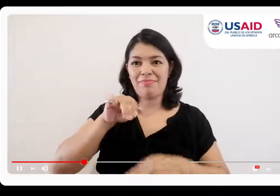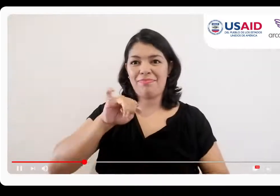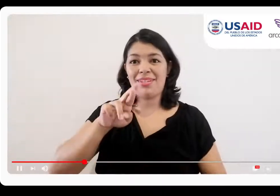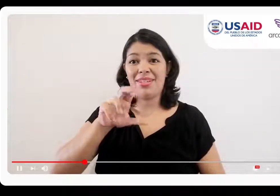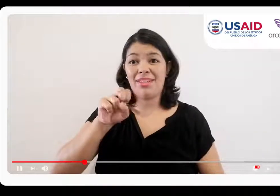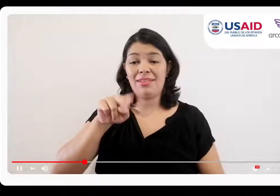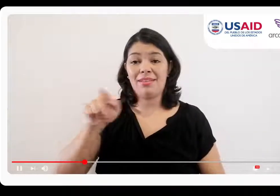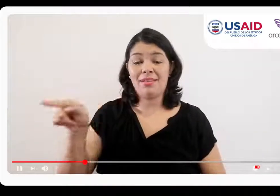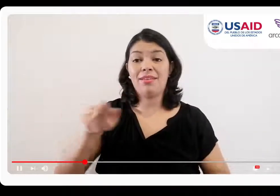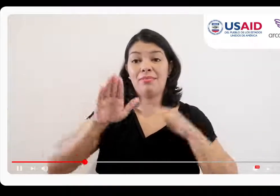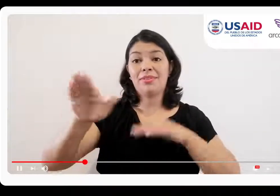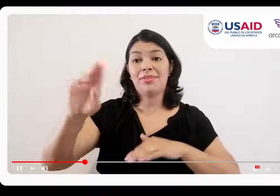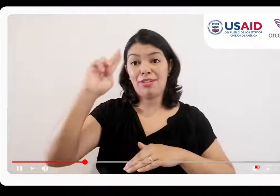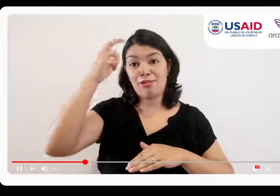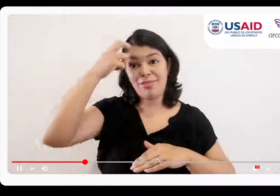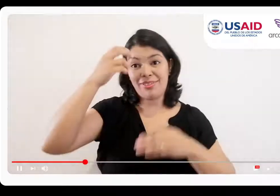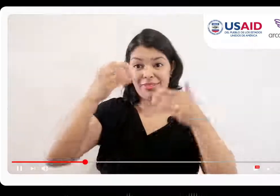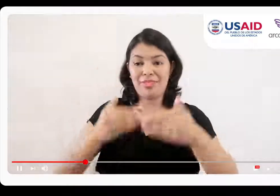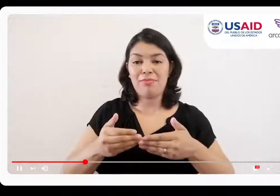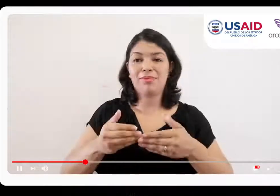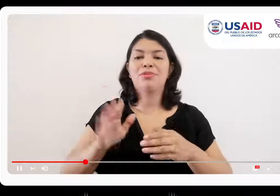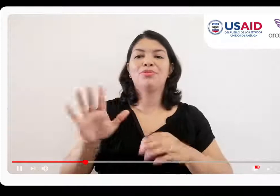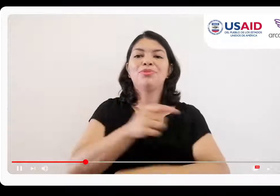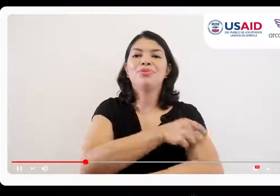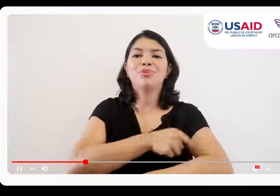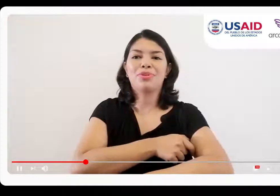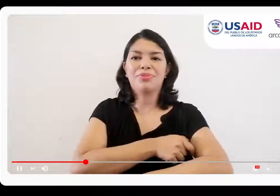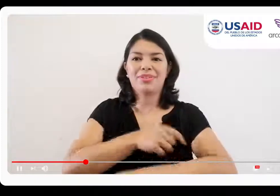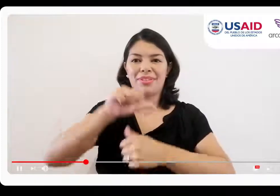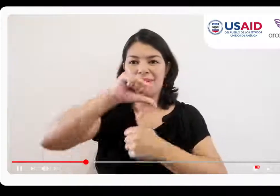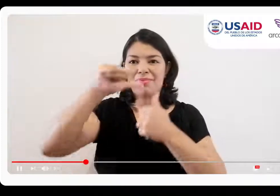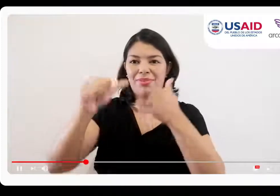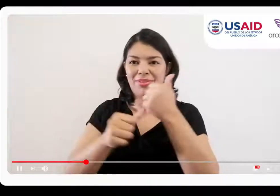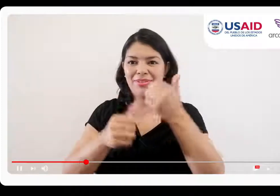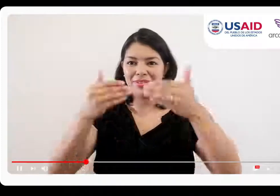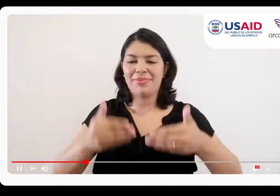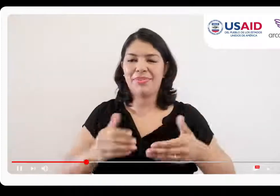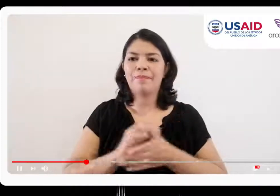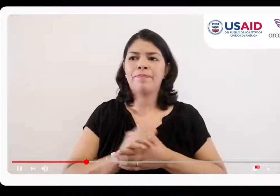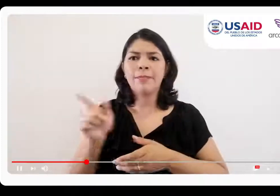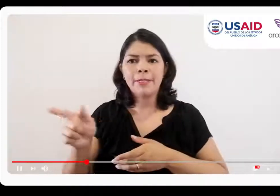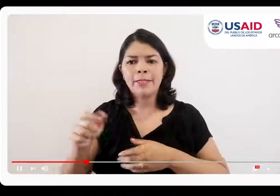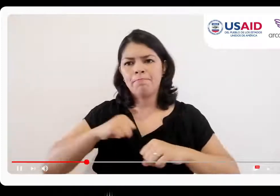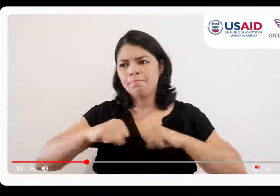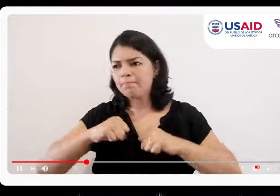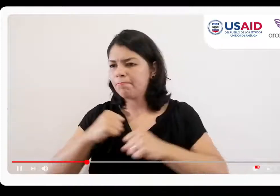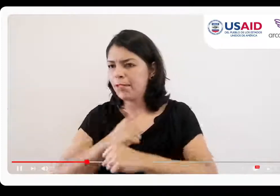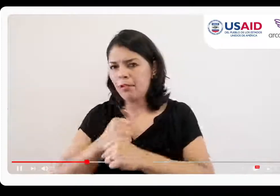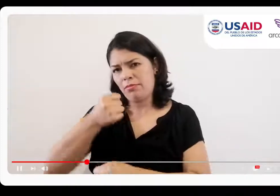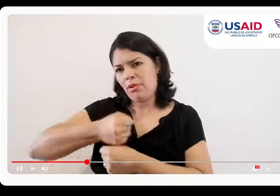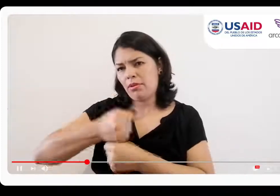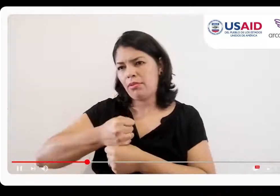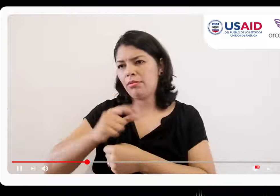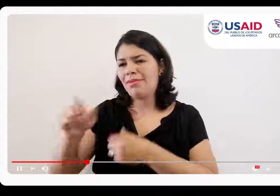los cuidadores de personas con discapacidad cognitiva en el Comité Municipal de Discapacidad de Apartadó. Sus días los divide entre